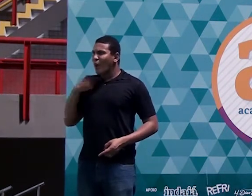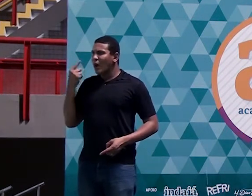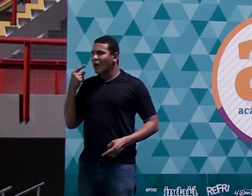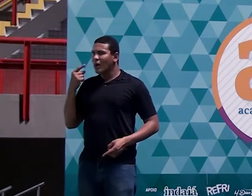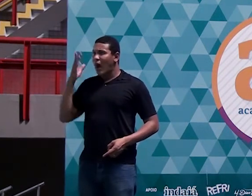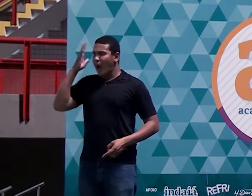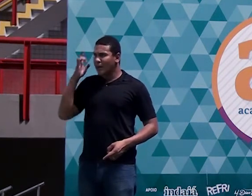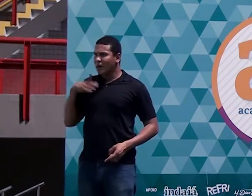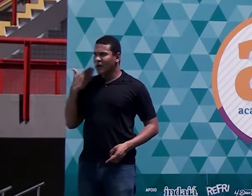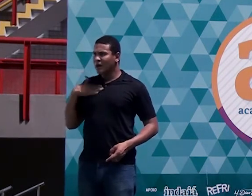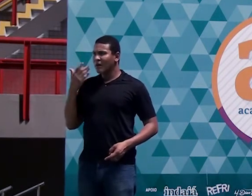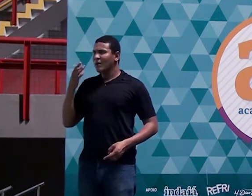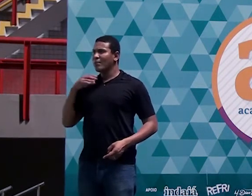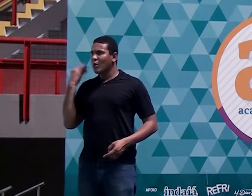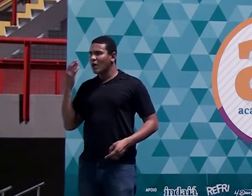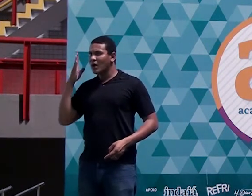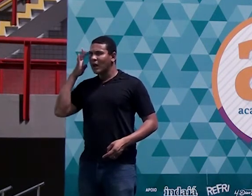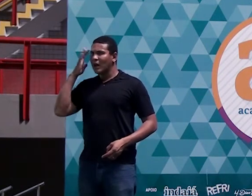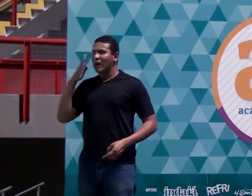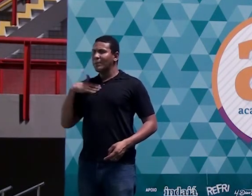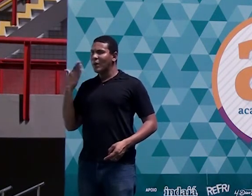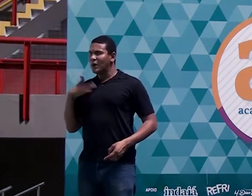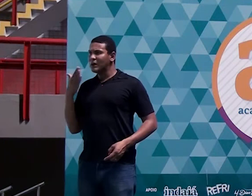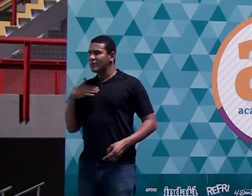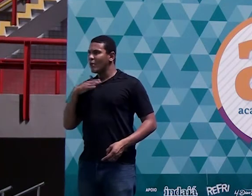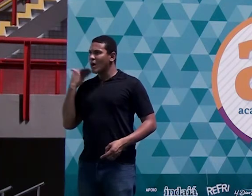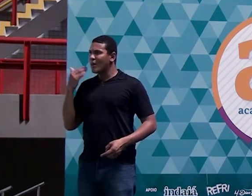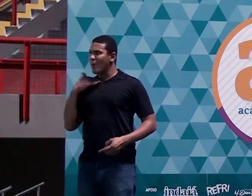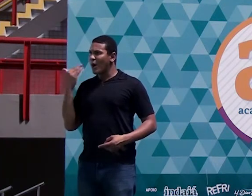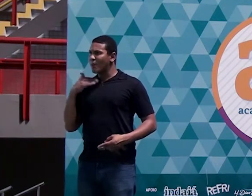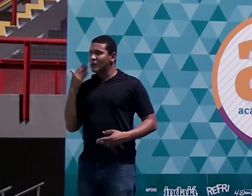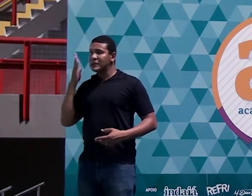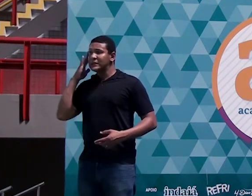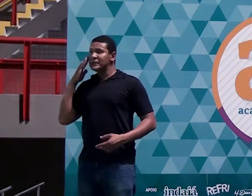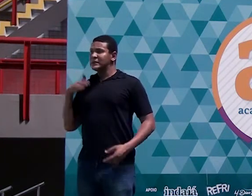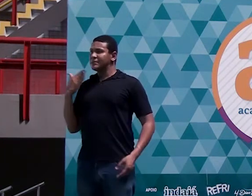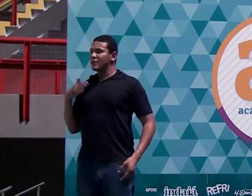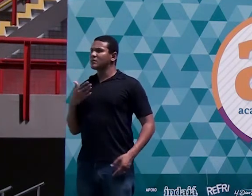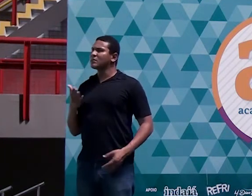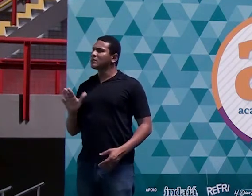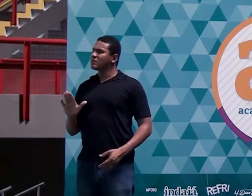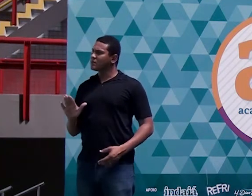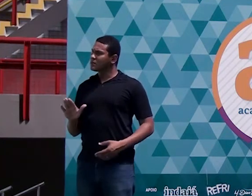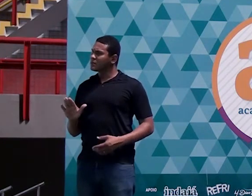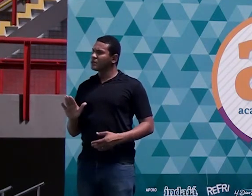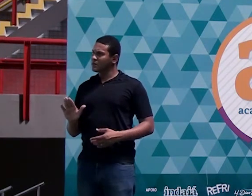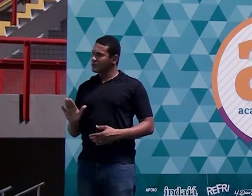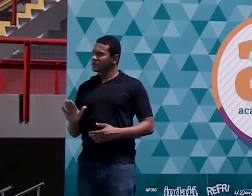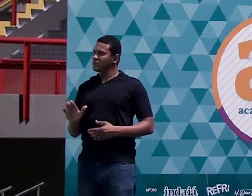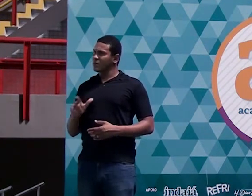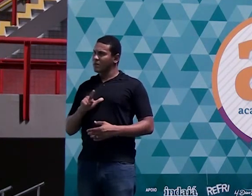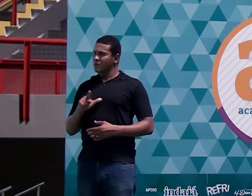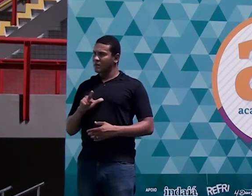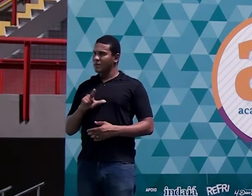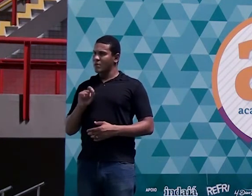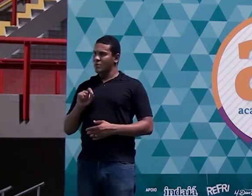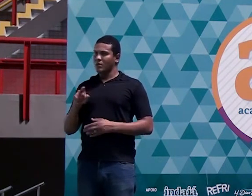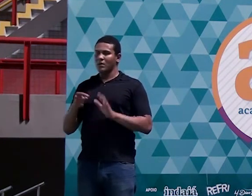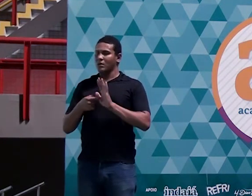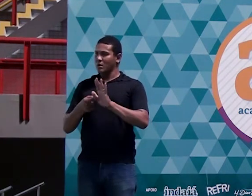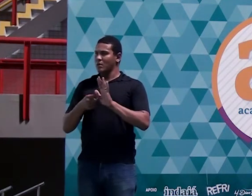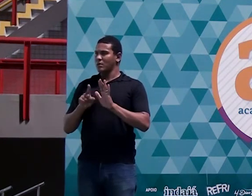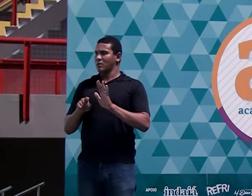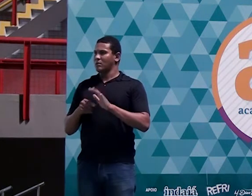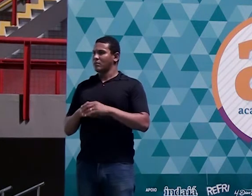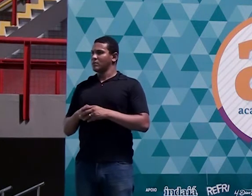enterravam, hoje são enterrados. E por vezes, por cima dos mortos que na véspera tinham posto na terra. A